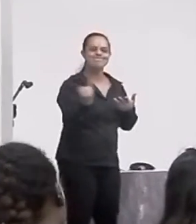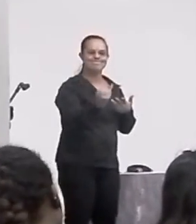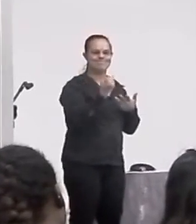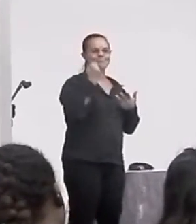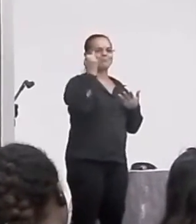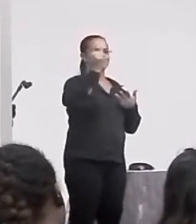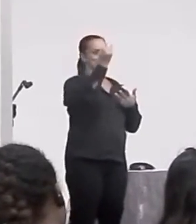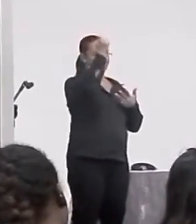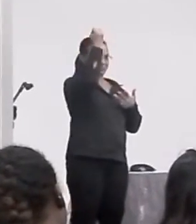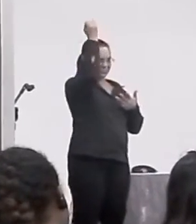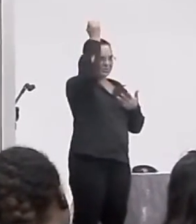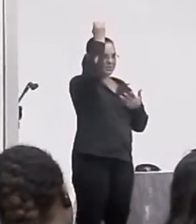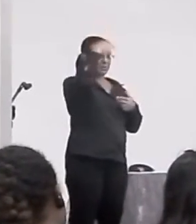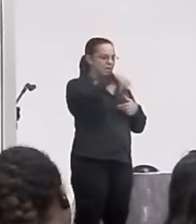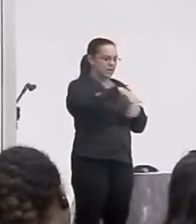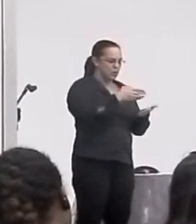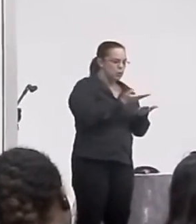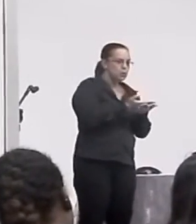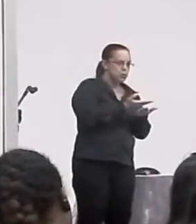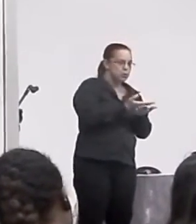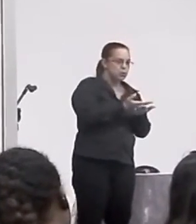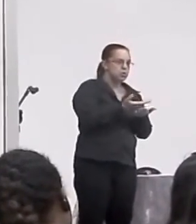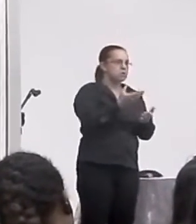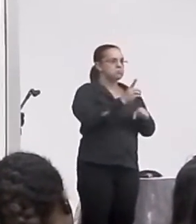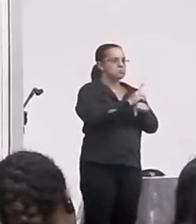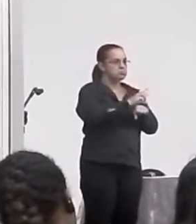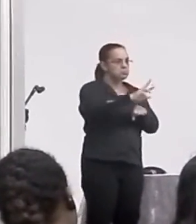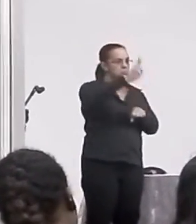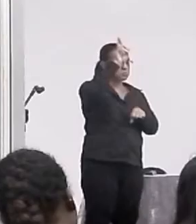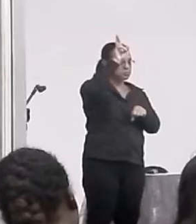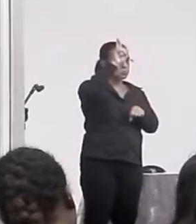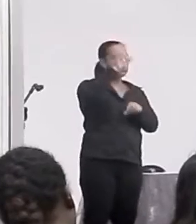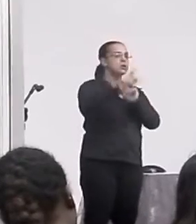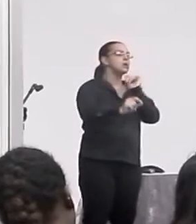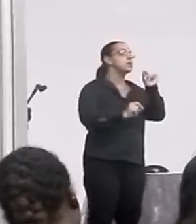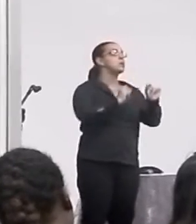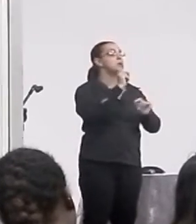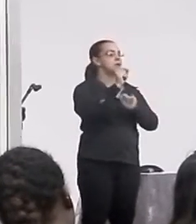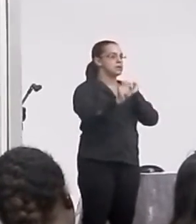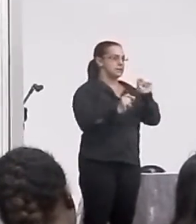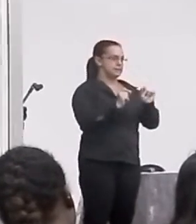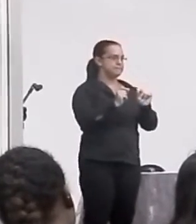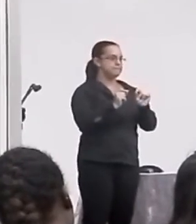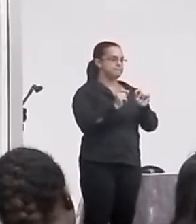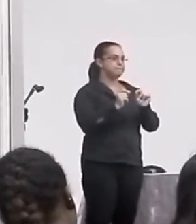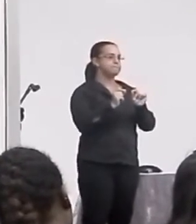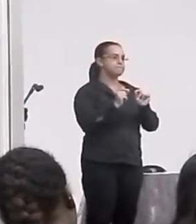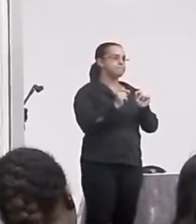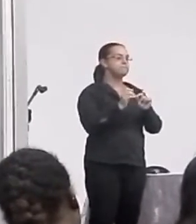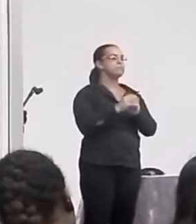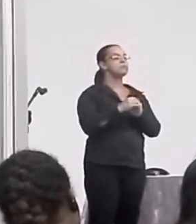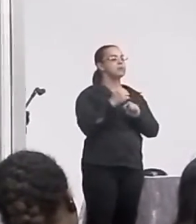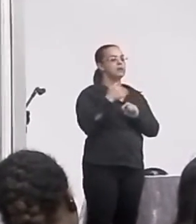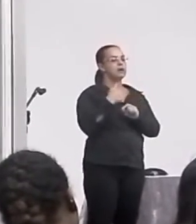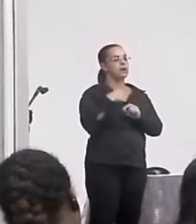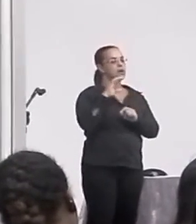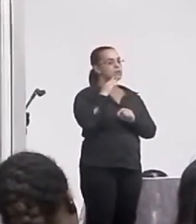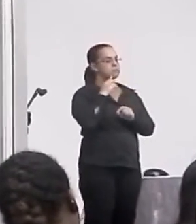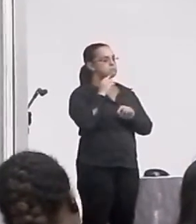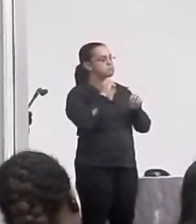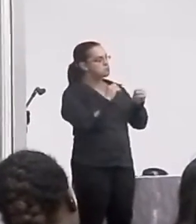futuro colega, do doutorando, é realmente, eu quando falo com meus alunos